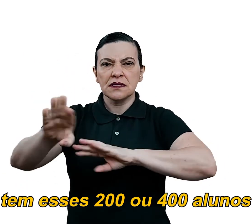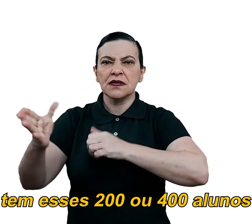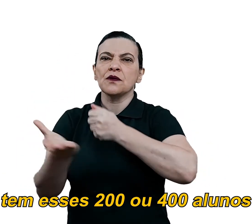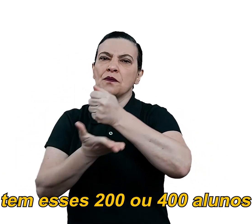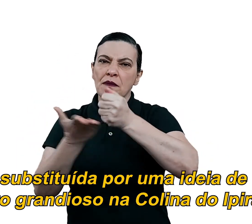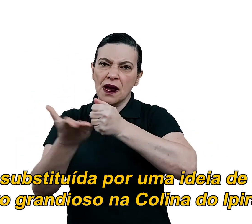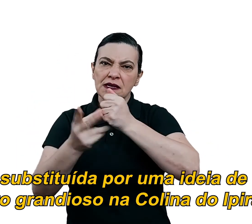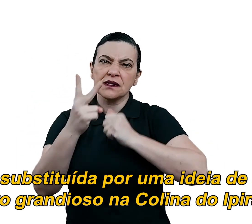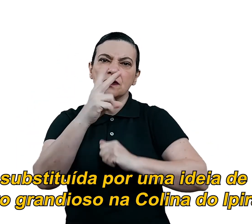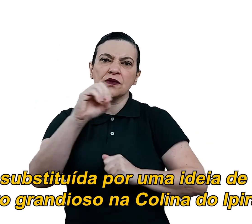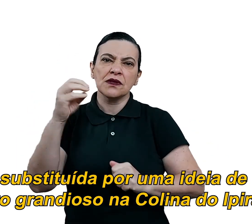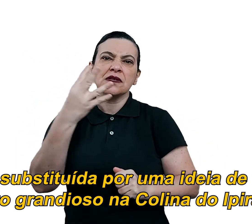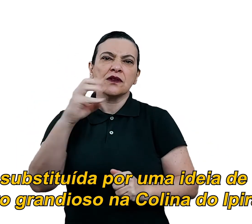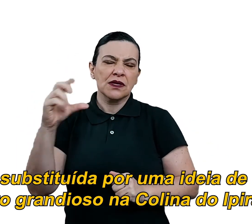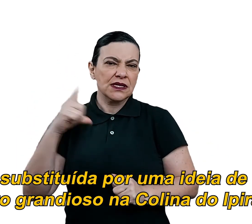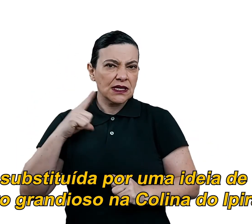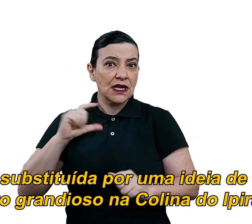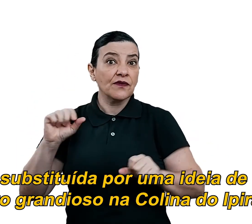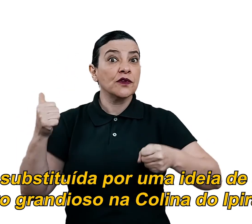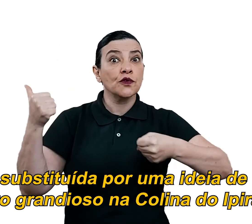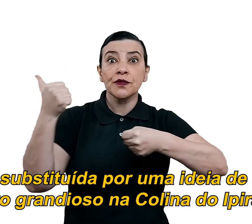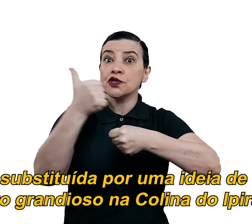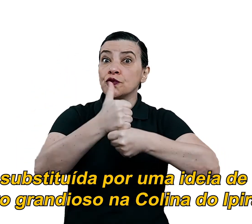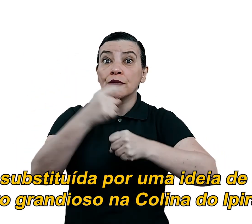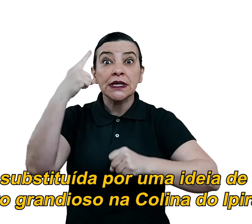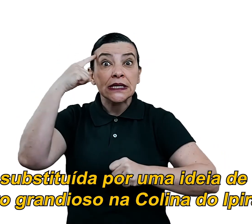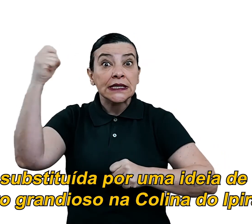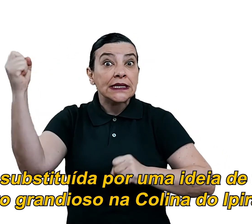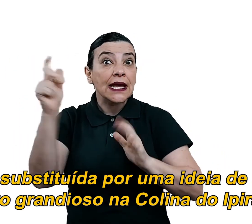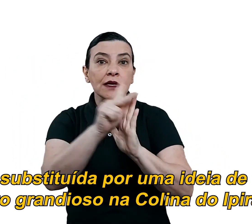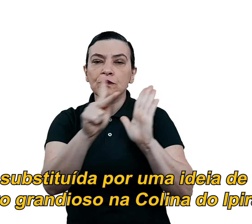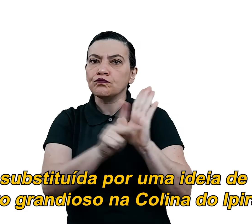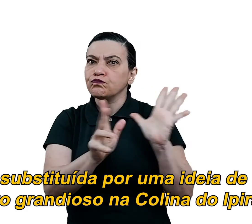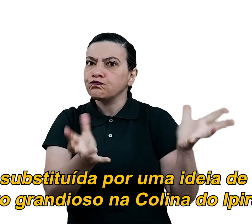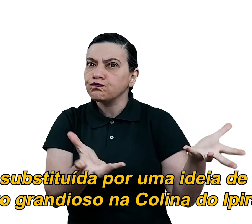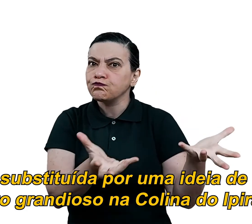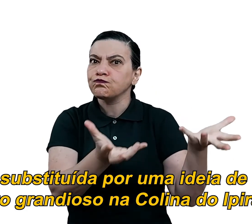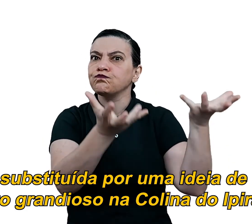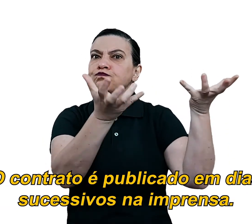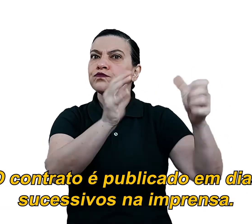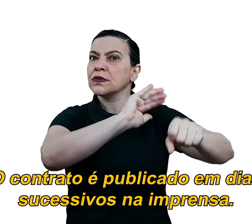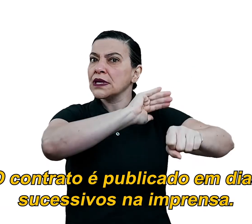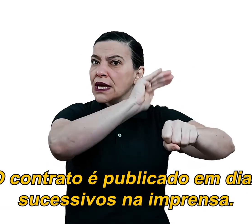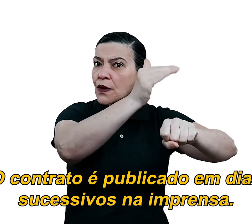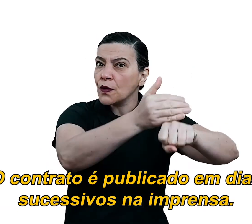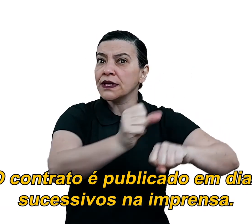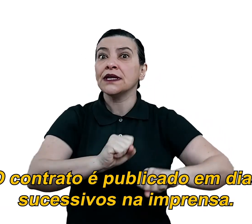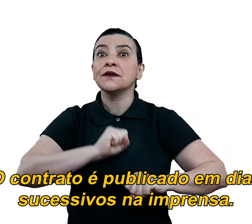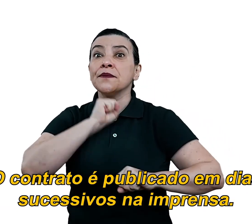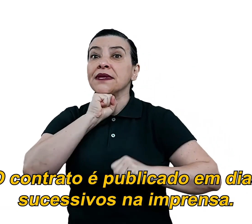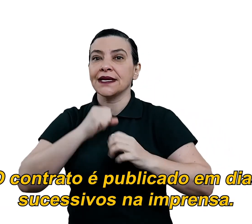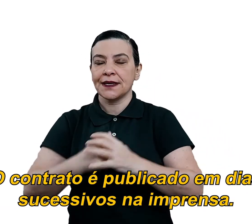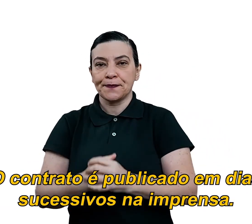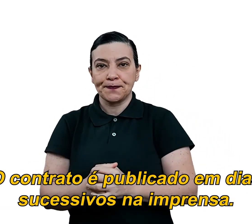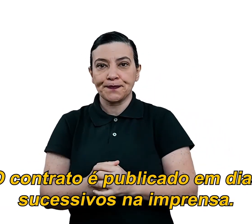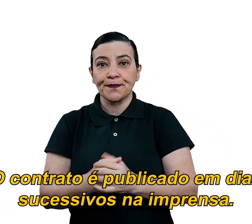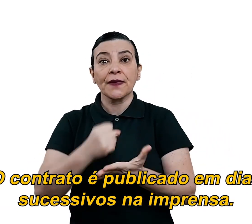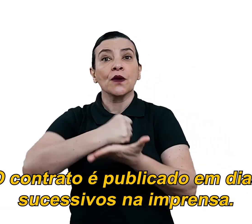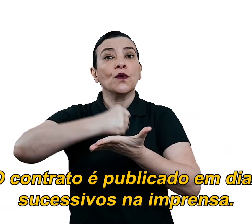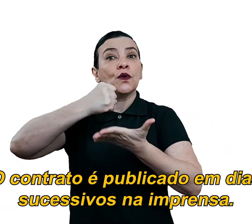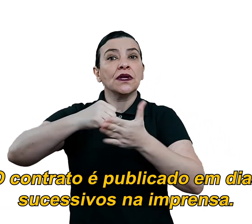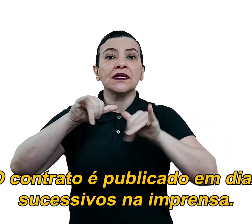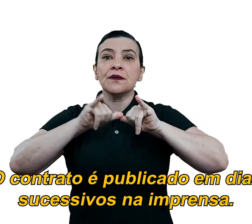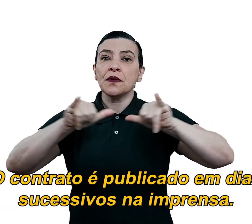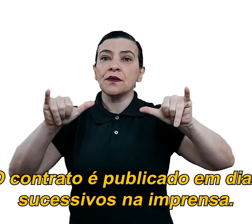ou 400 alunos, foi substituído por uma ideia de um projeto grandioso na colina do Ipiranga. Tá certo? O contrato é publicado em